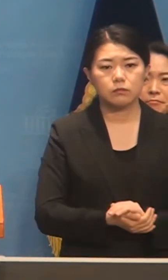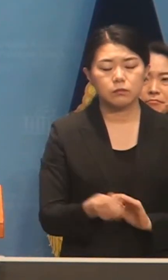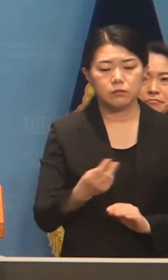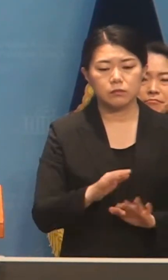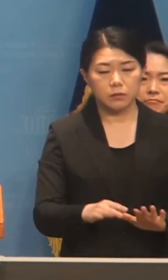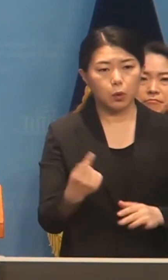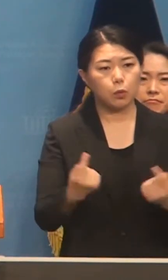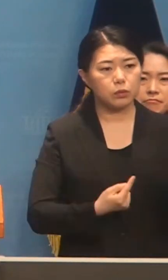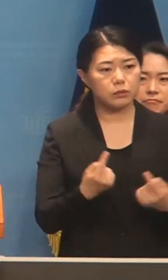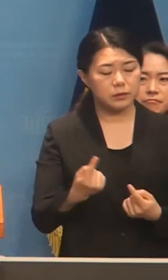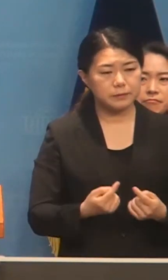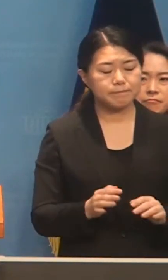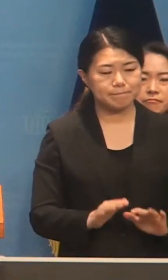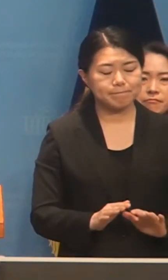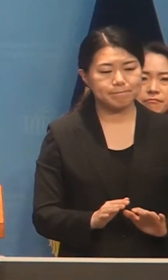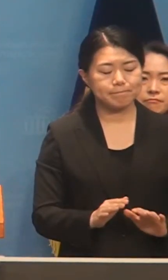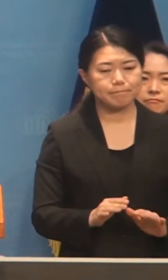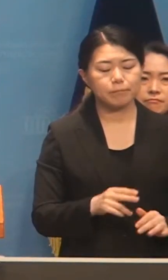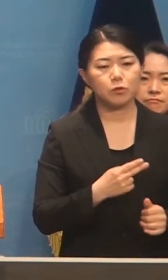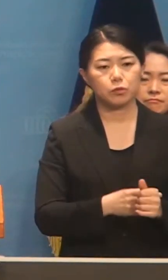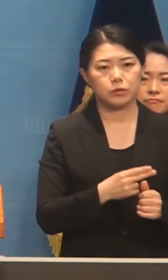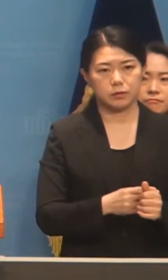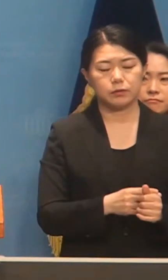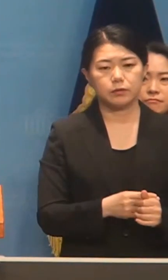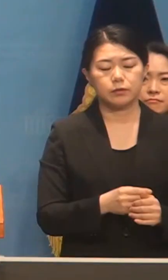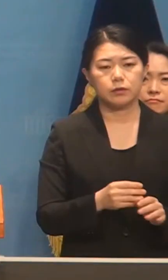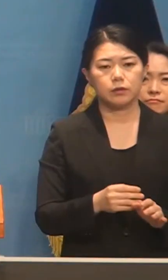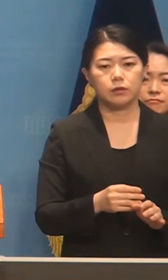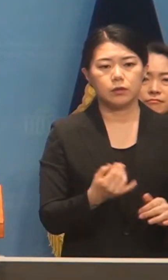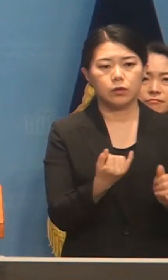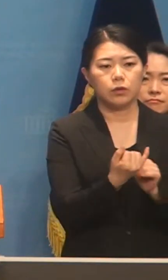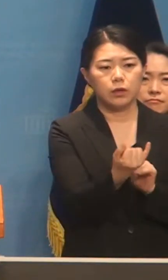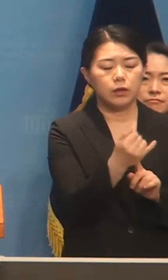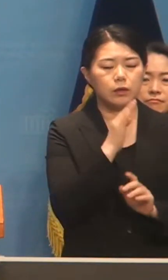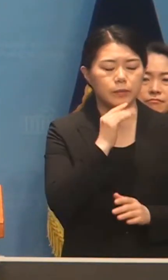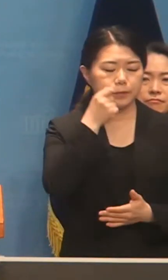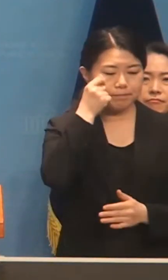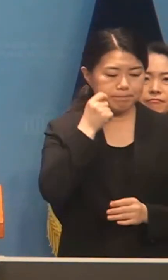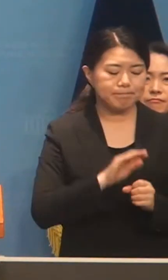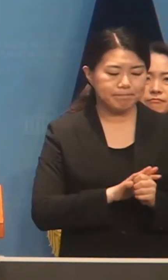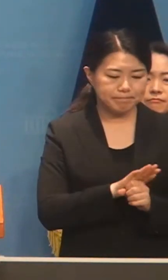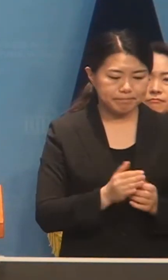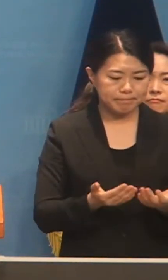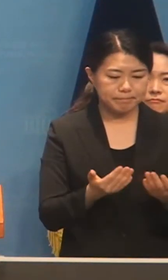오신 특히 사모님께 깊은 위로를 요청합니다.